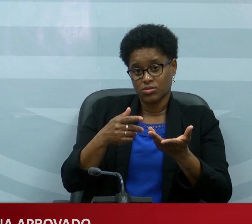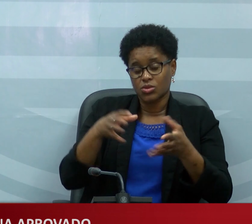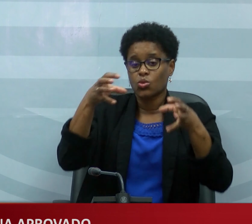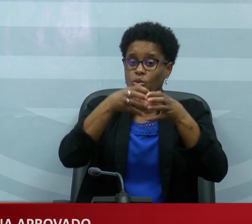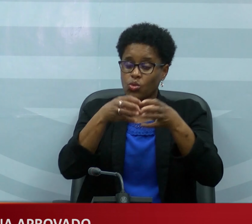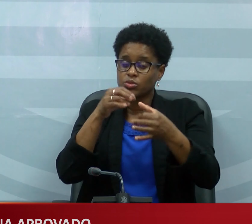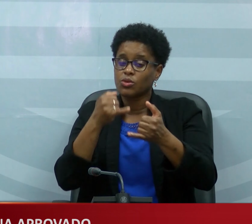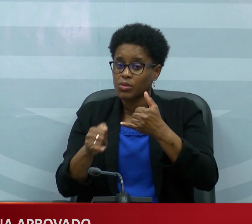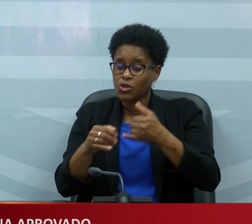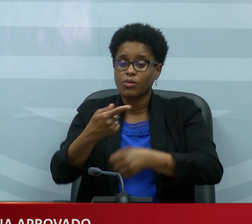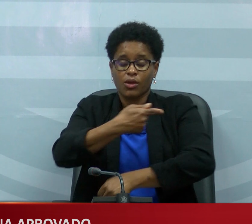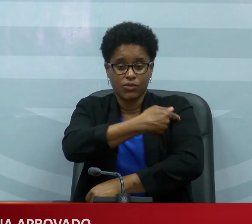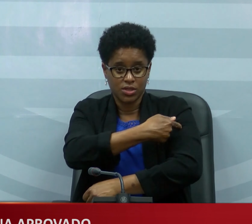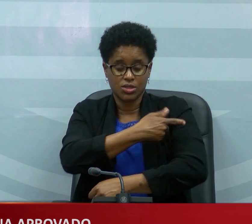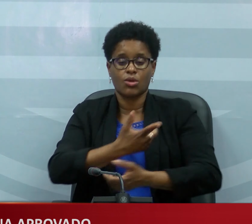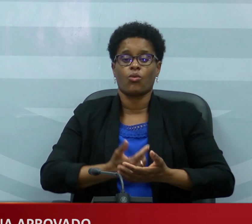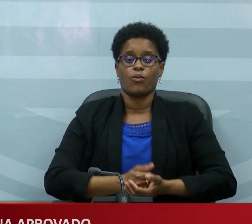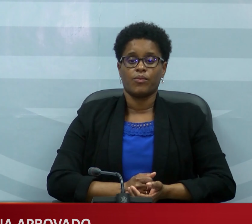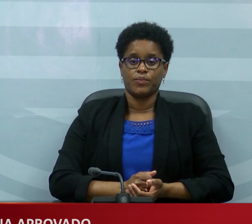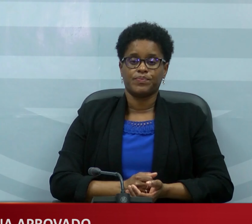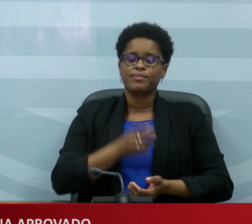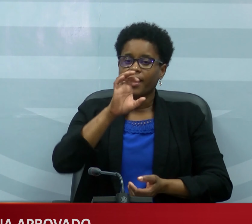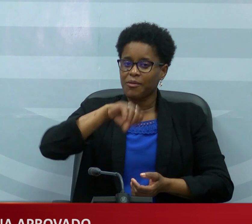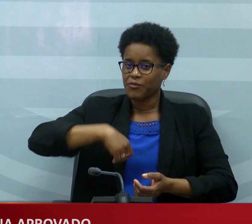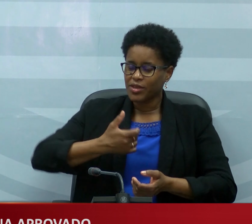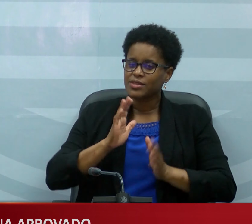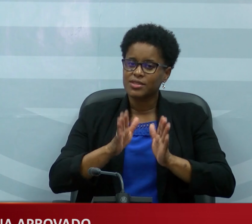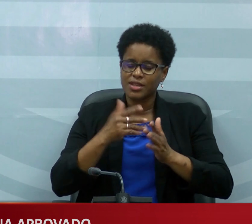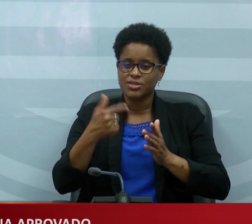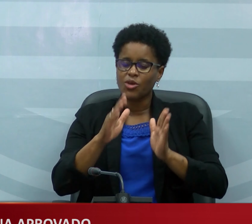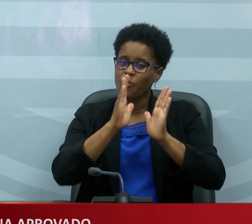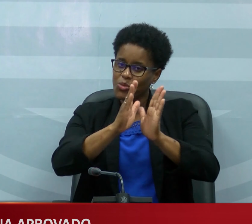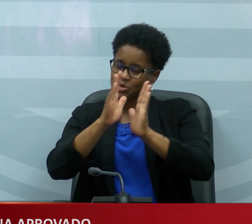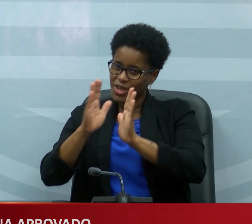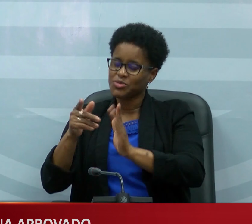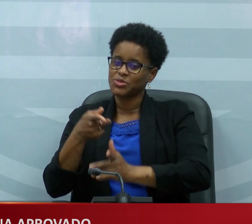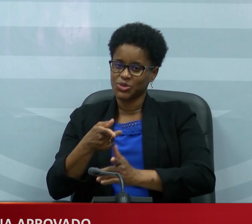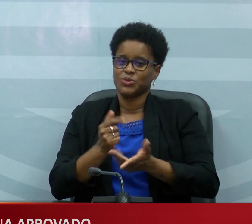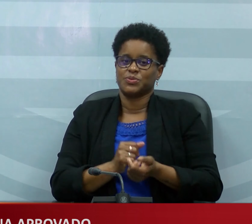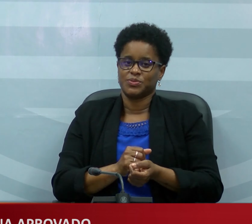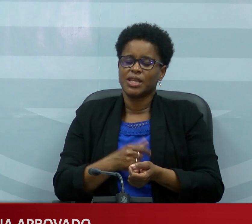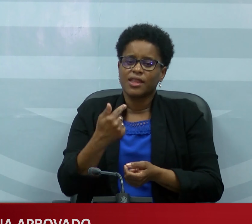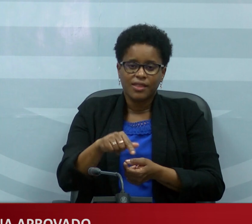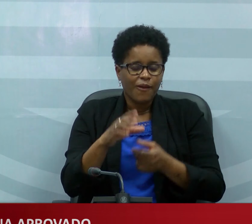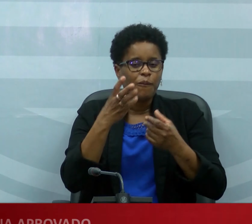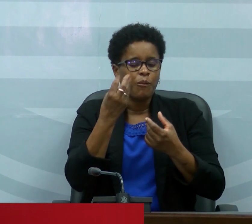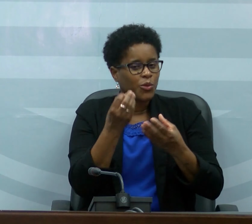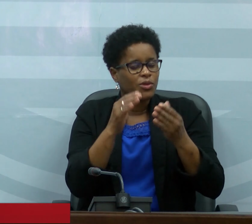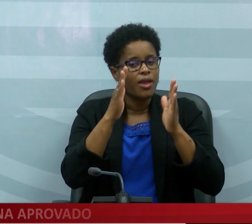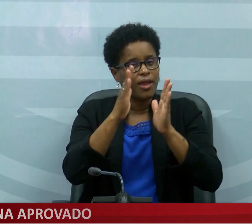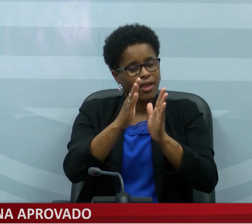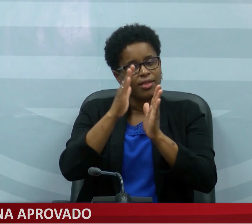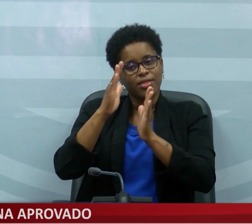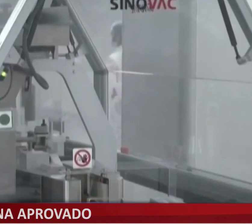Cabo Verde submeteu ao pedido da vacina contra o novo coronavírus e já foi aprovado de acordo com